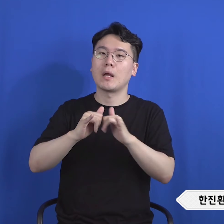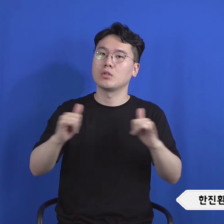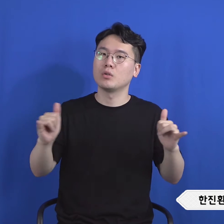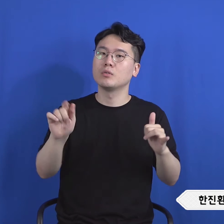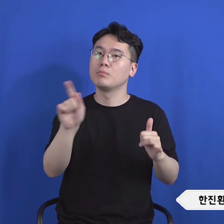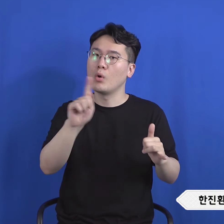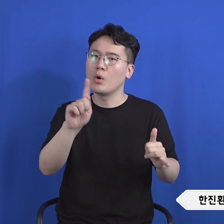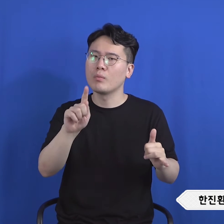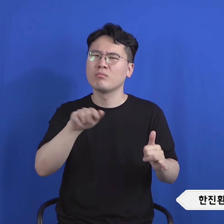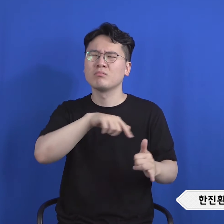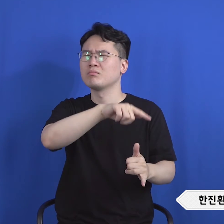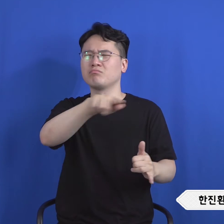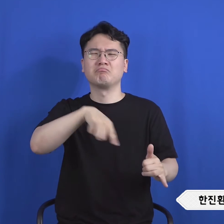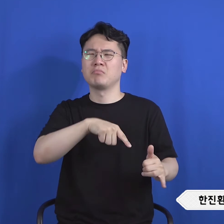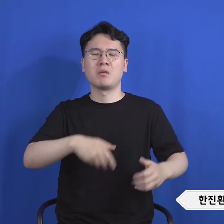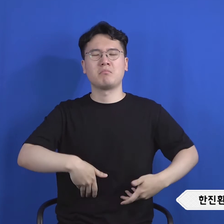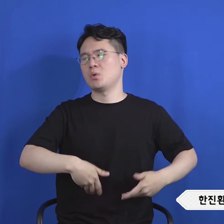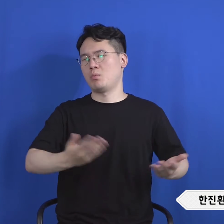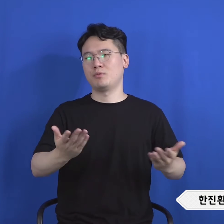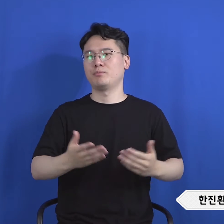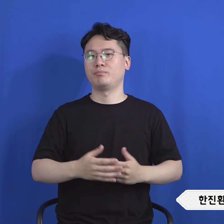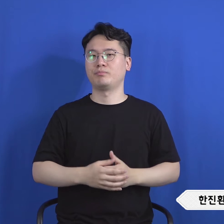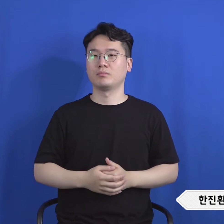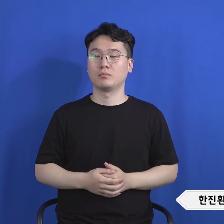도피 어떤 것도 할 필요가 없습니다.